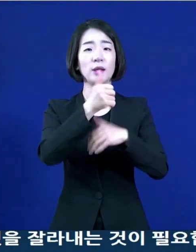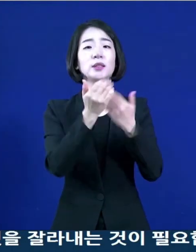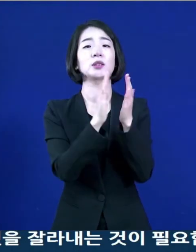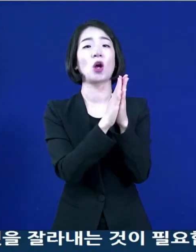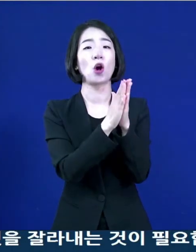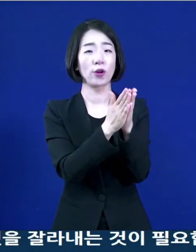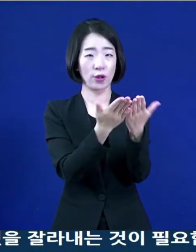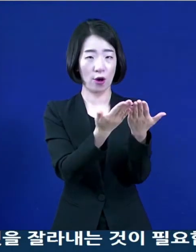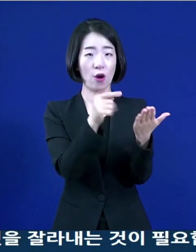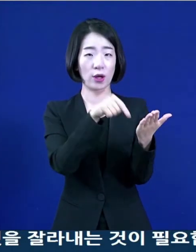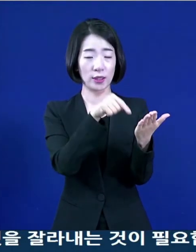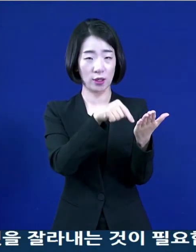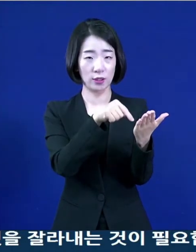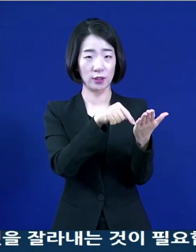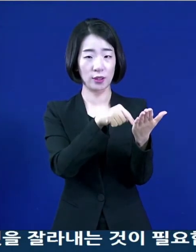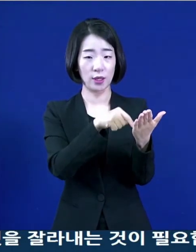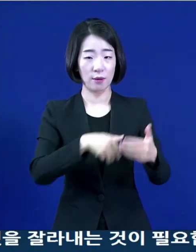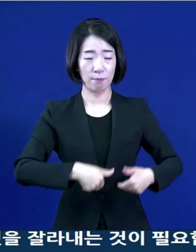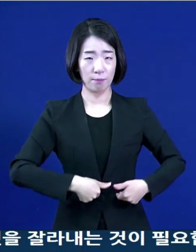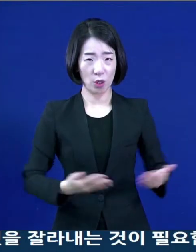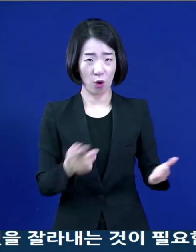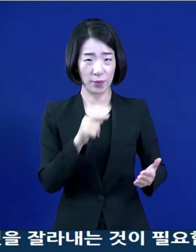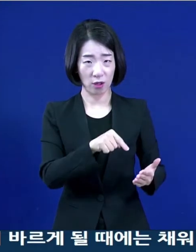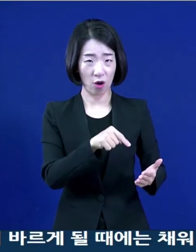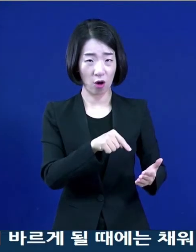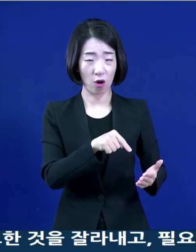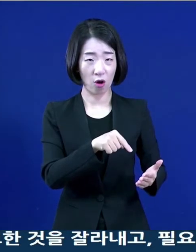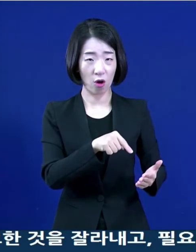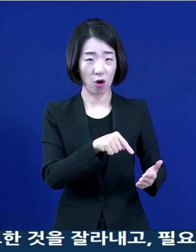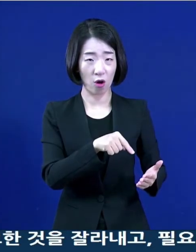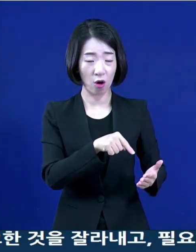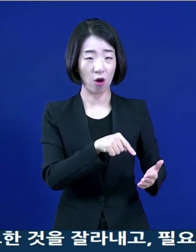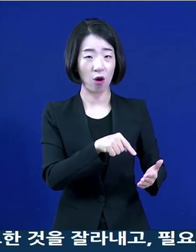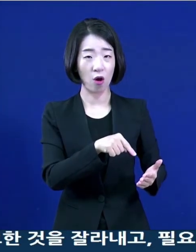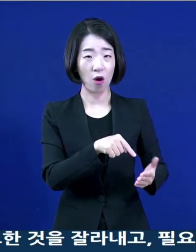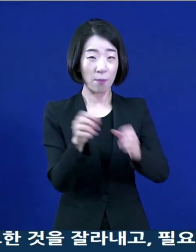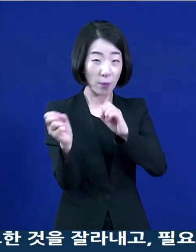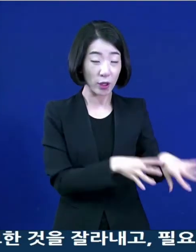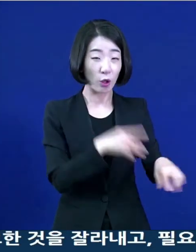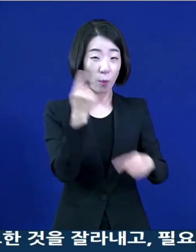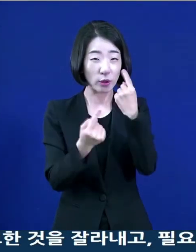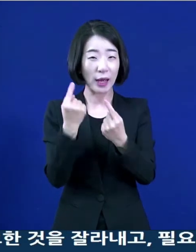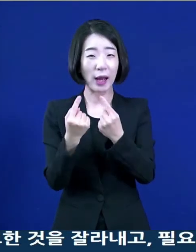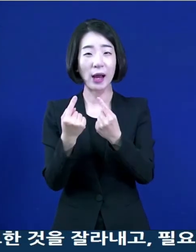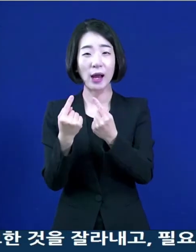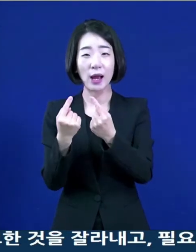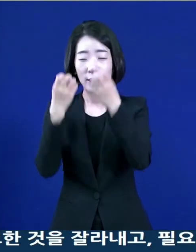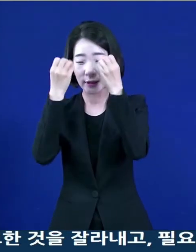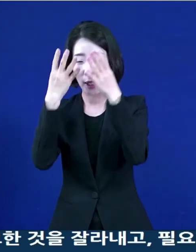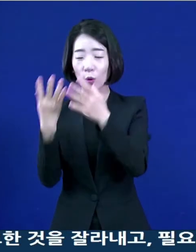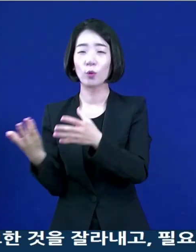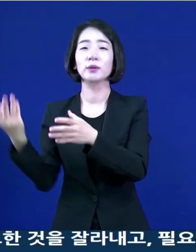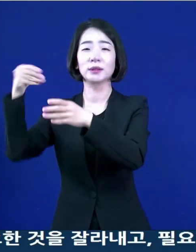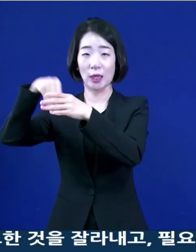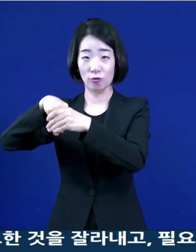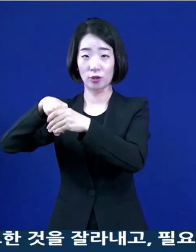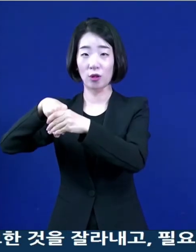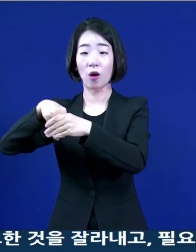살펴보면요, 불필요한 것 잘라내는 것보다 필요한 것 채워 넣는 것을 더 강조합니다. 은혜로 채워